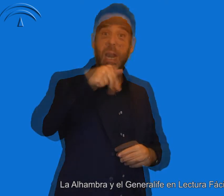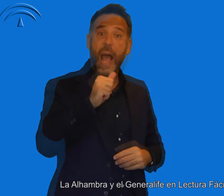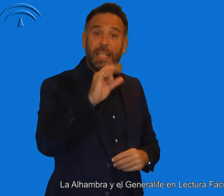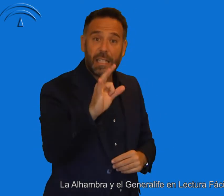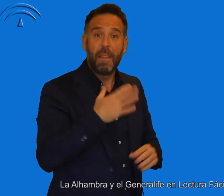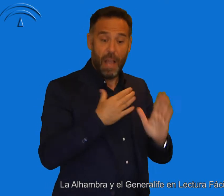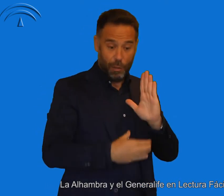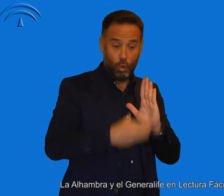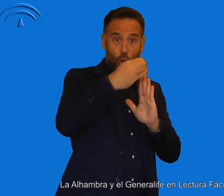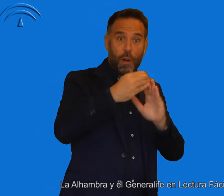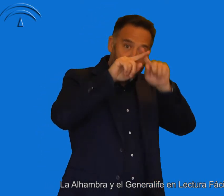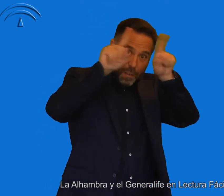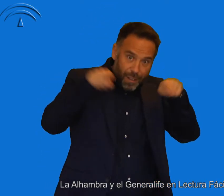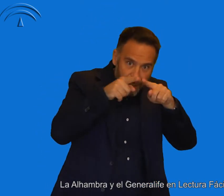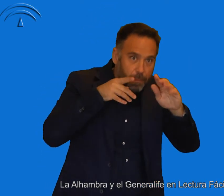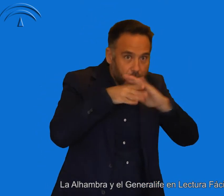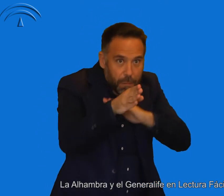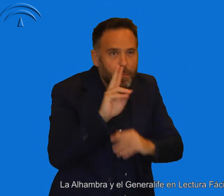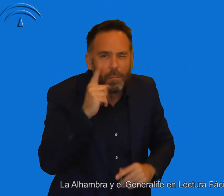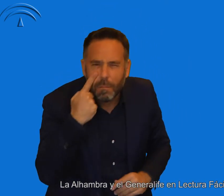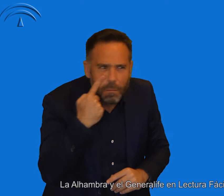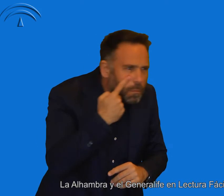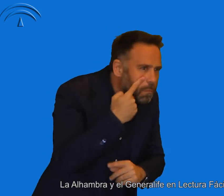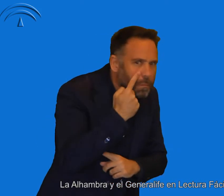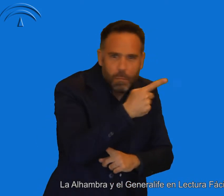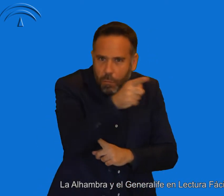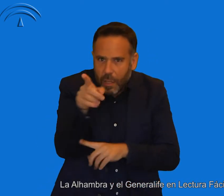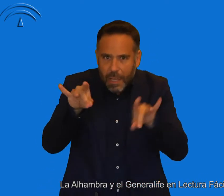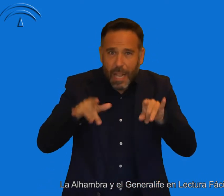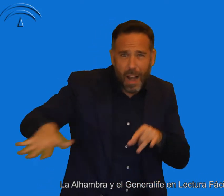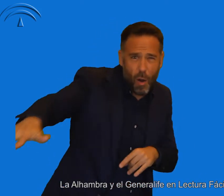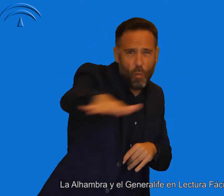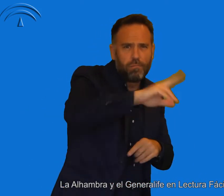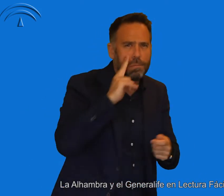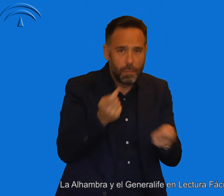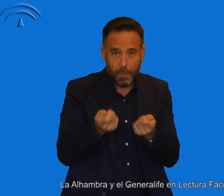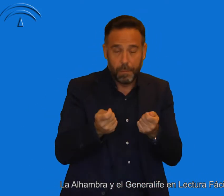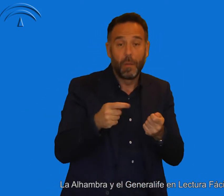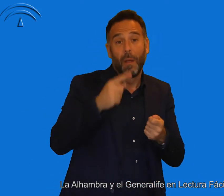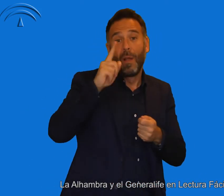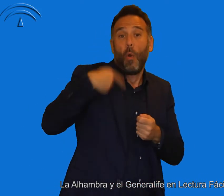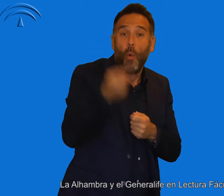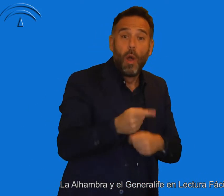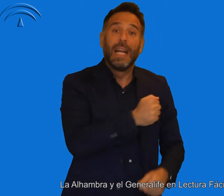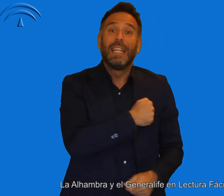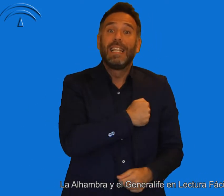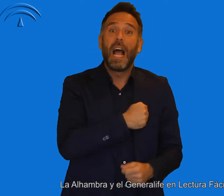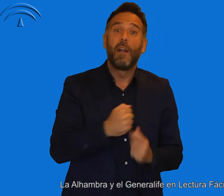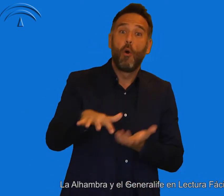Por las troneras y las almenas de las torres, los soldados controlaban un amplio territorio.